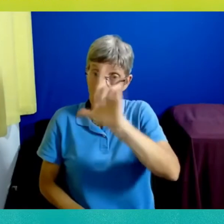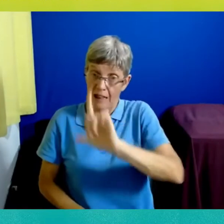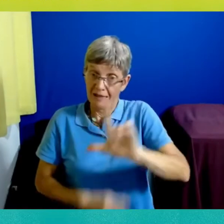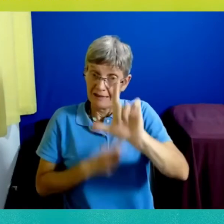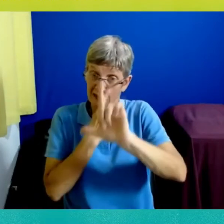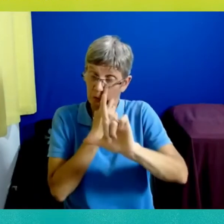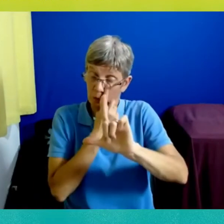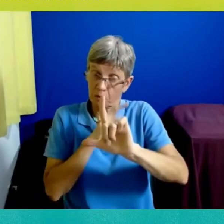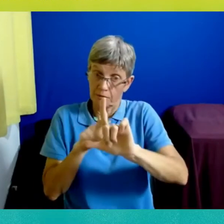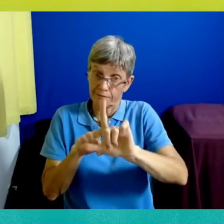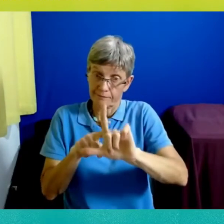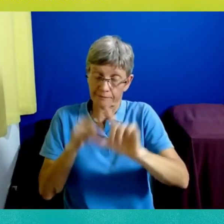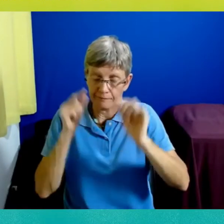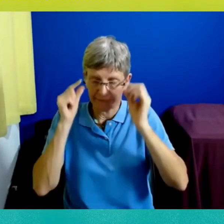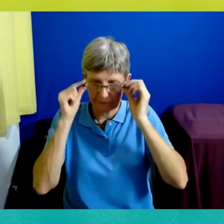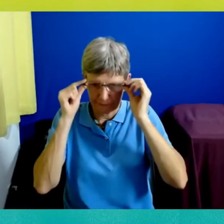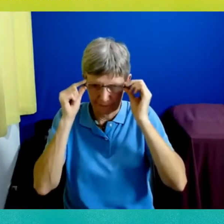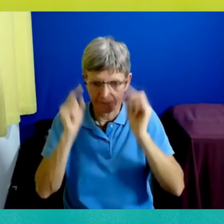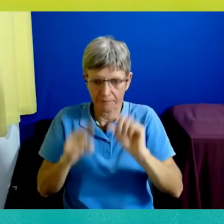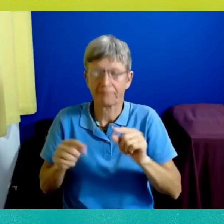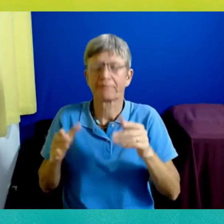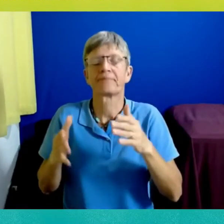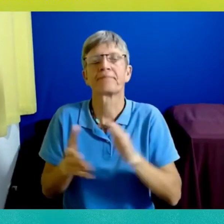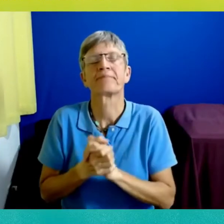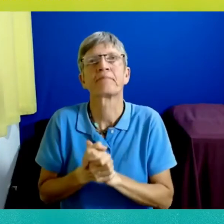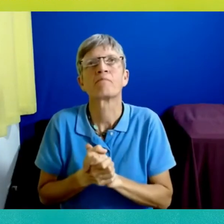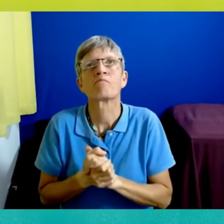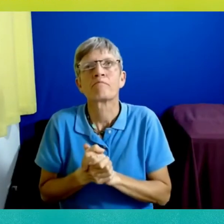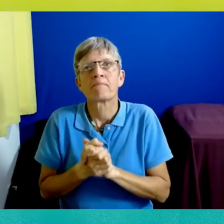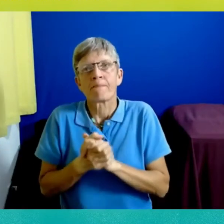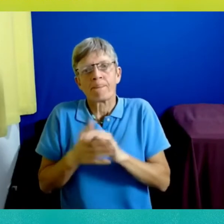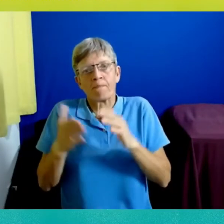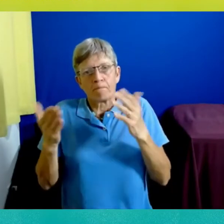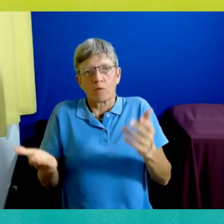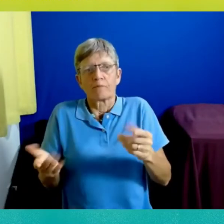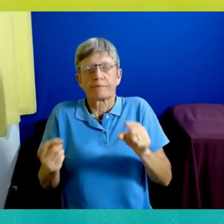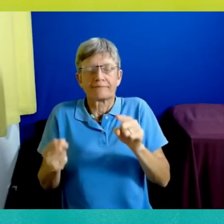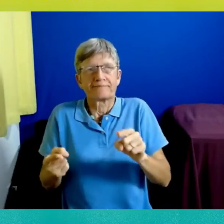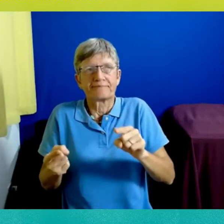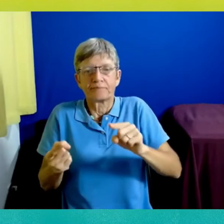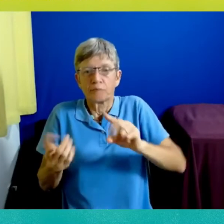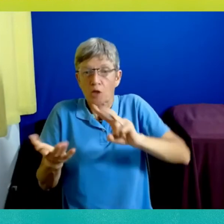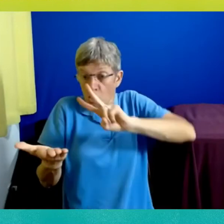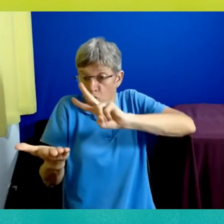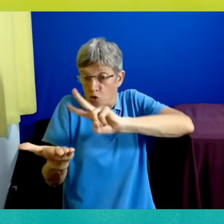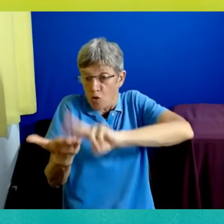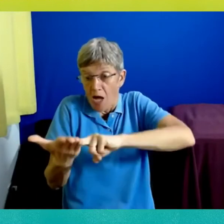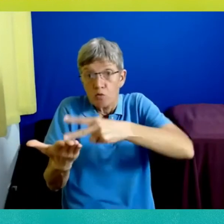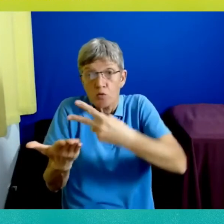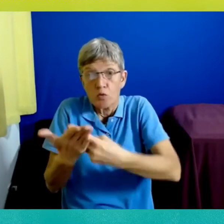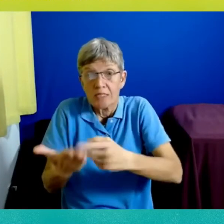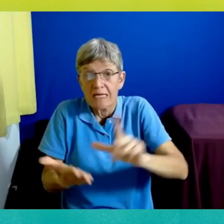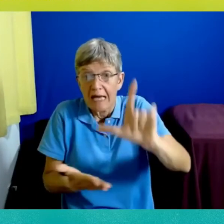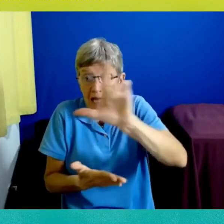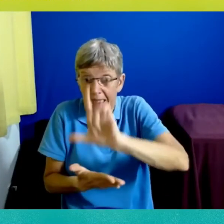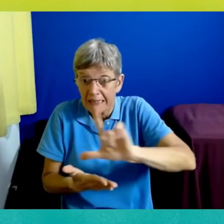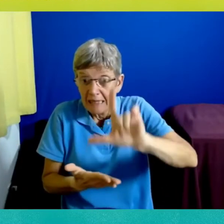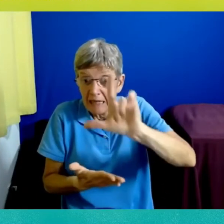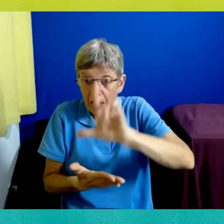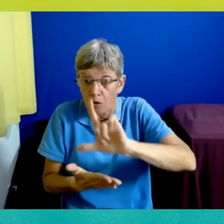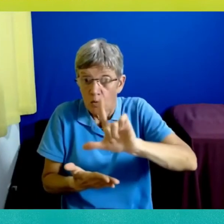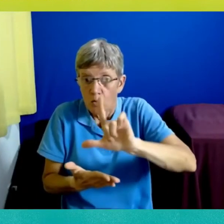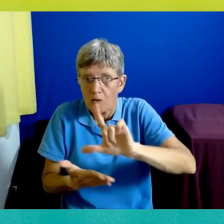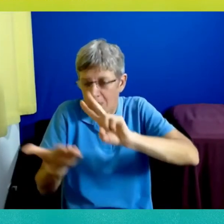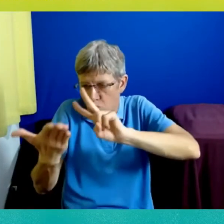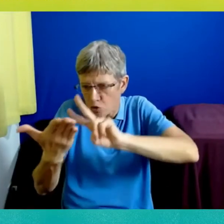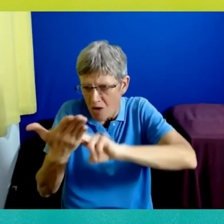Bem, aqui a resposta é focada na literatura. O objetivo é estar relacionado com a literatura.